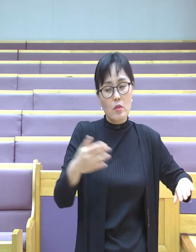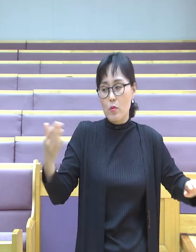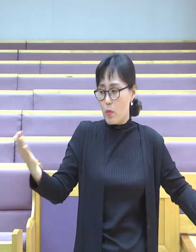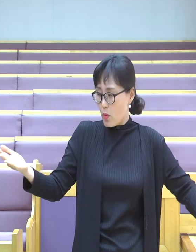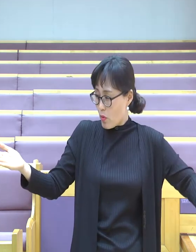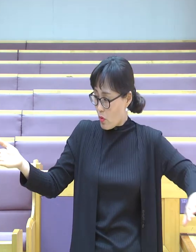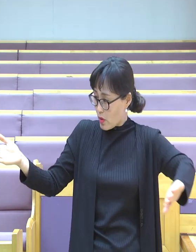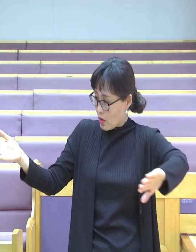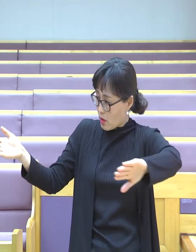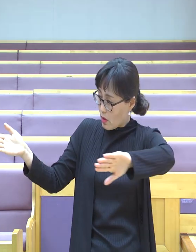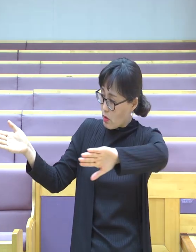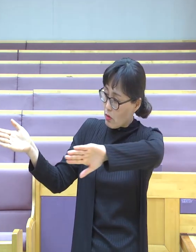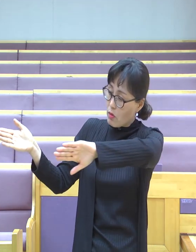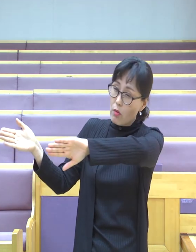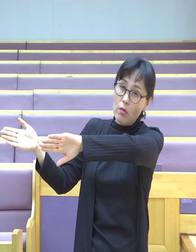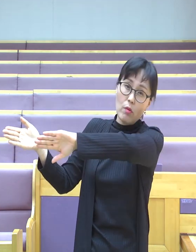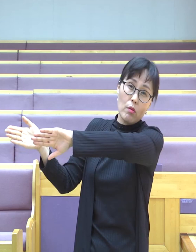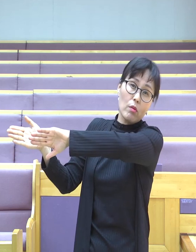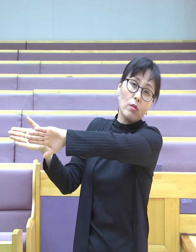손을 포개고